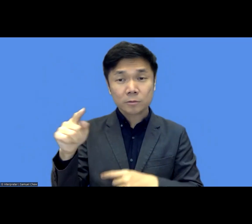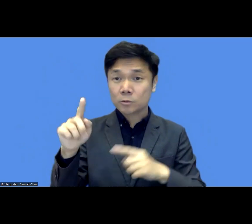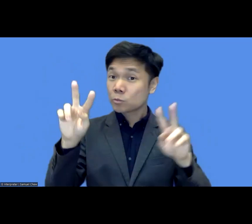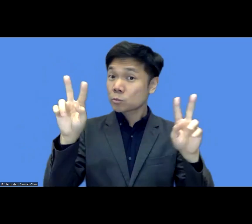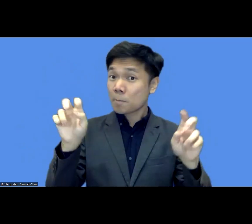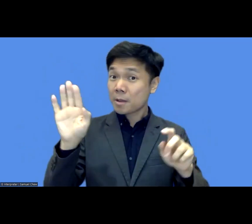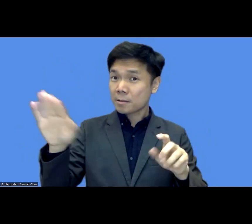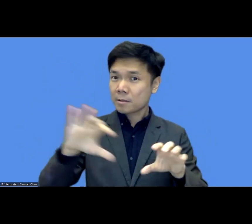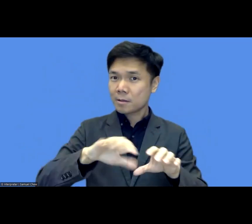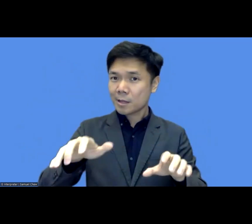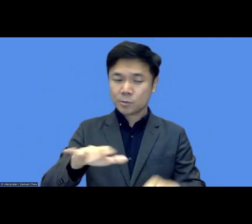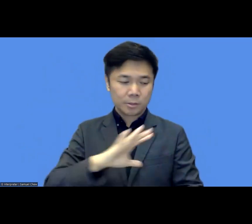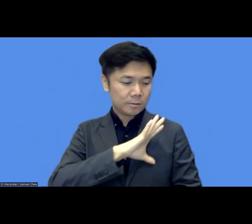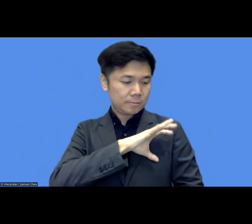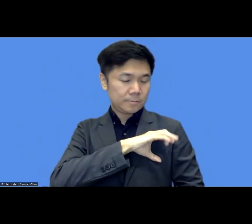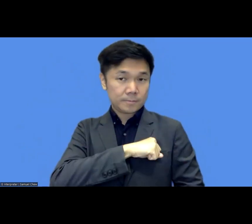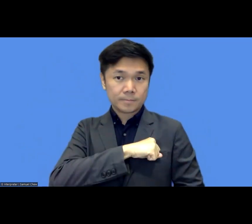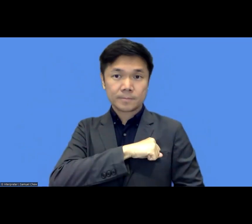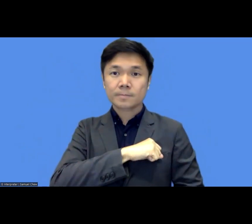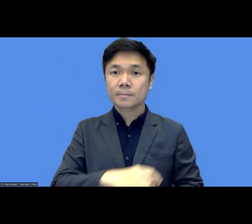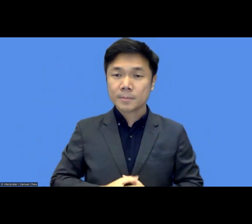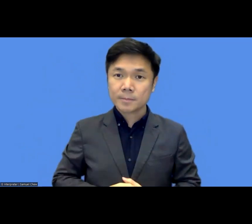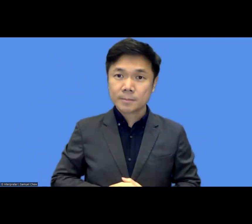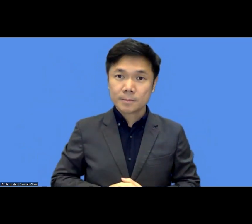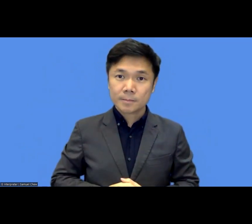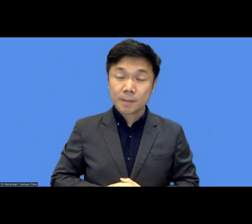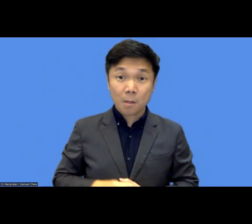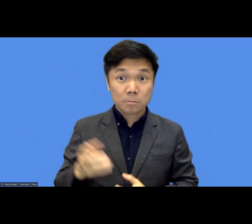Había una pregunta sobre los refugiados de Palestina.